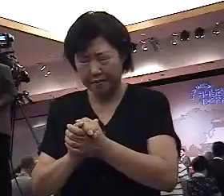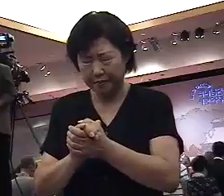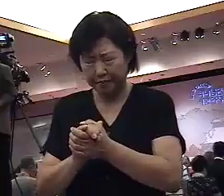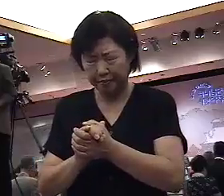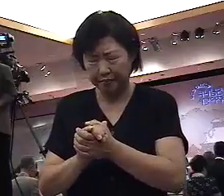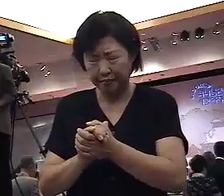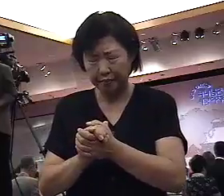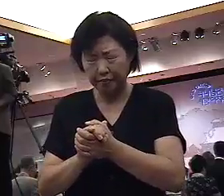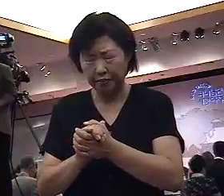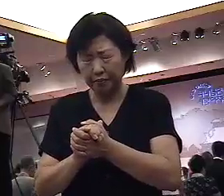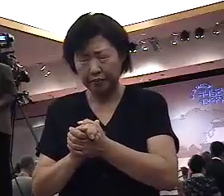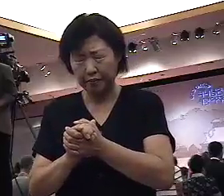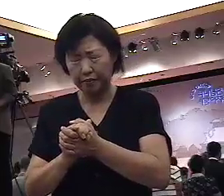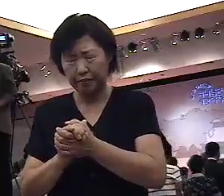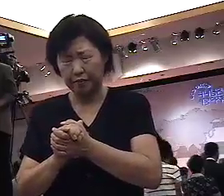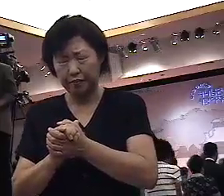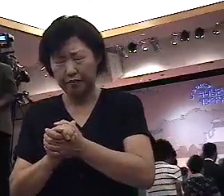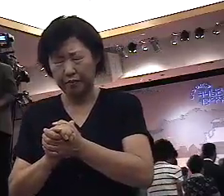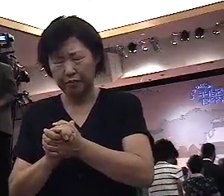아멘.